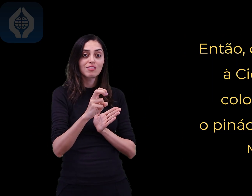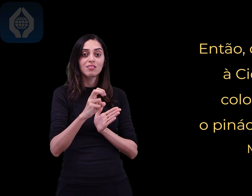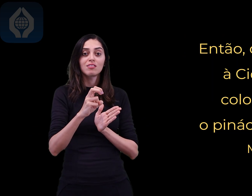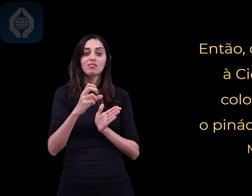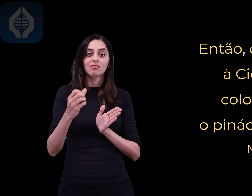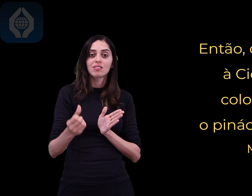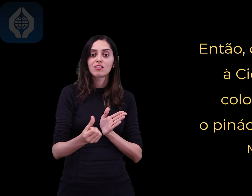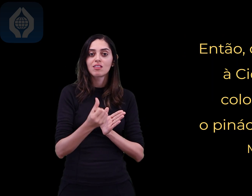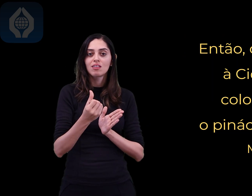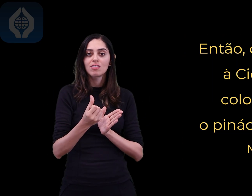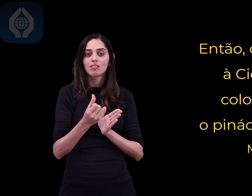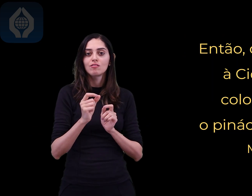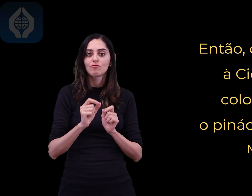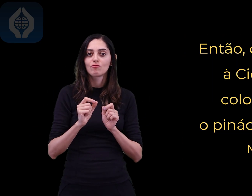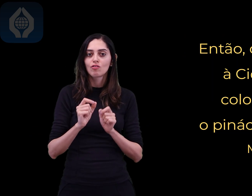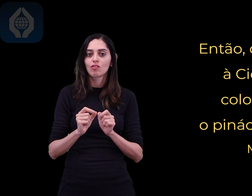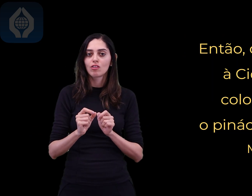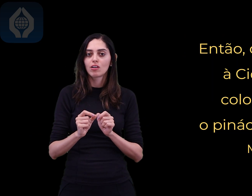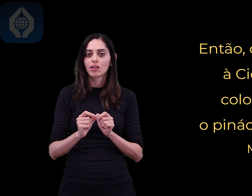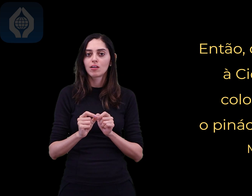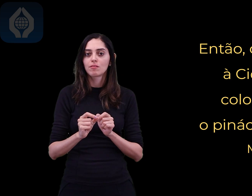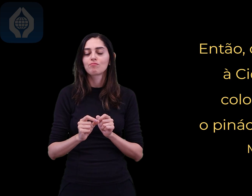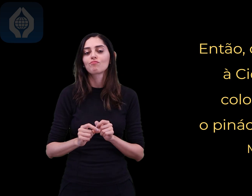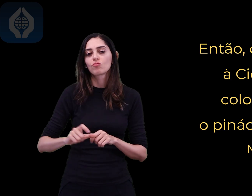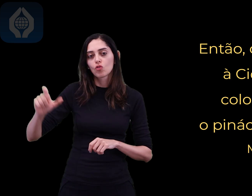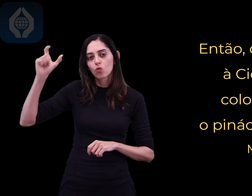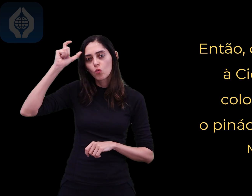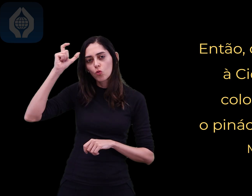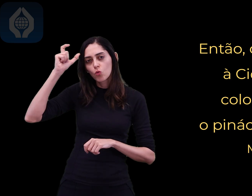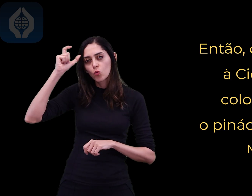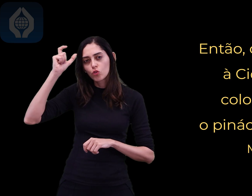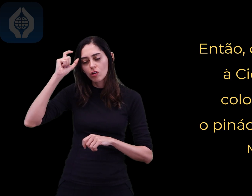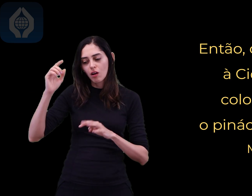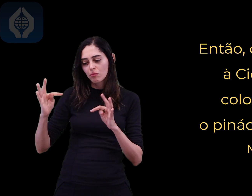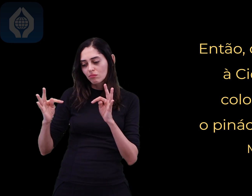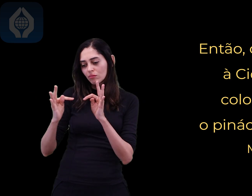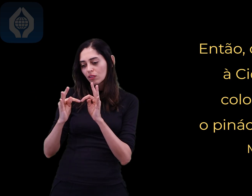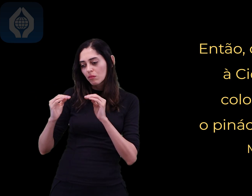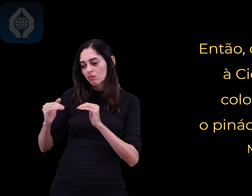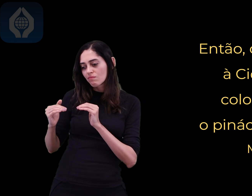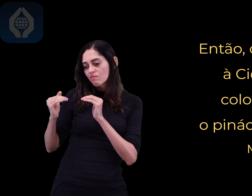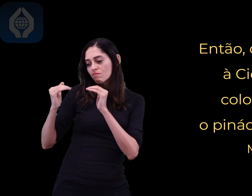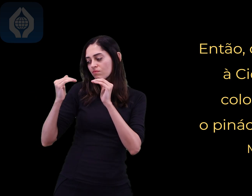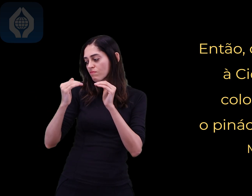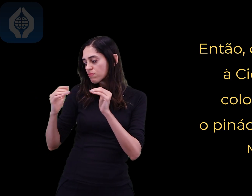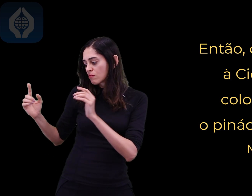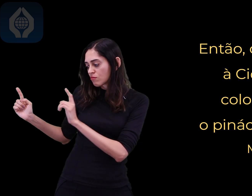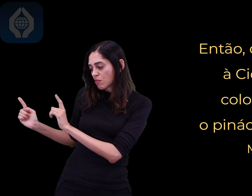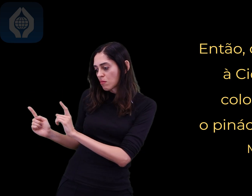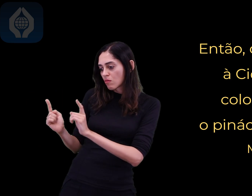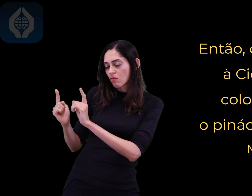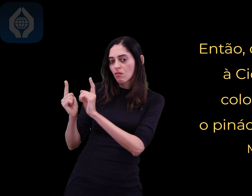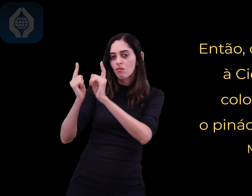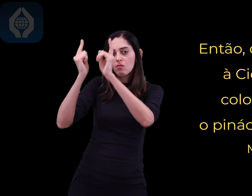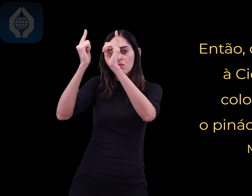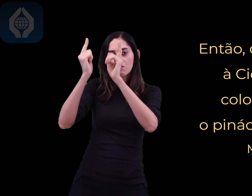4:5 e 6 diz: então o diabo levou a cidade santa e o colocou sobre o pináculo do templo. E